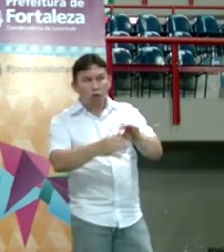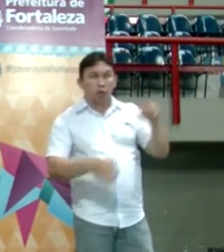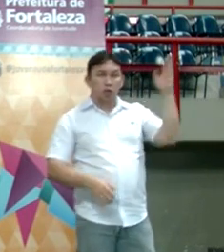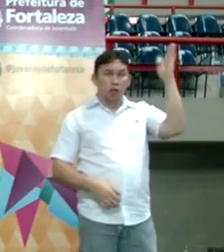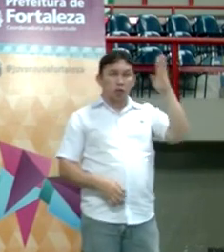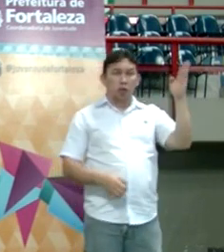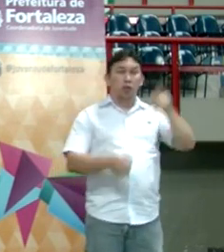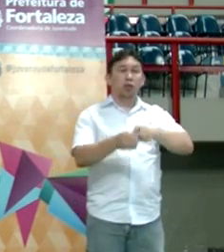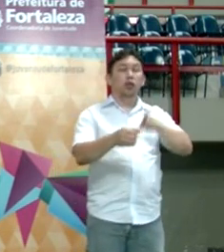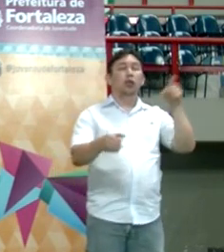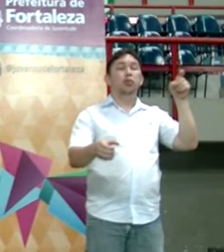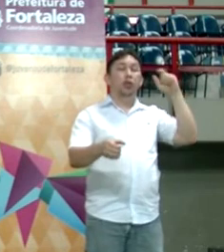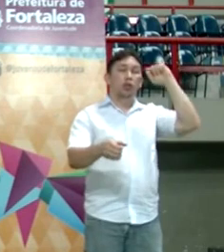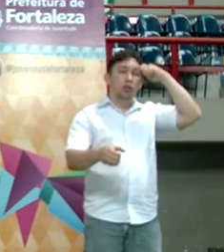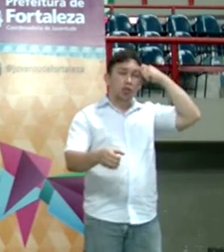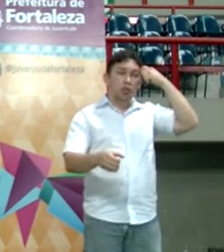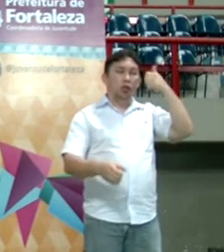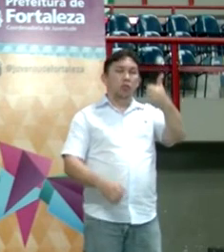Brasil libertou os escravos em